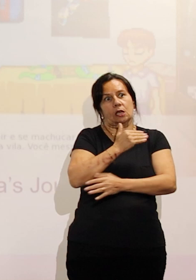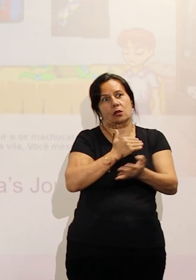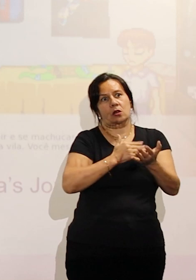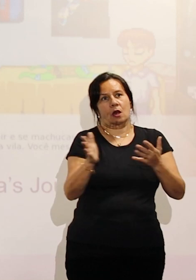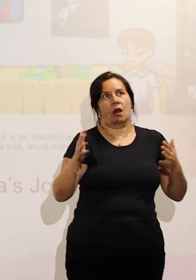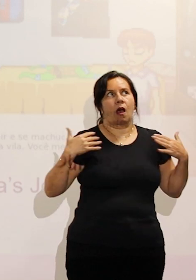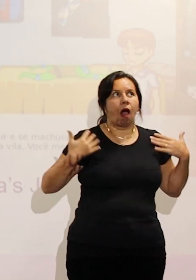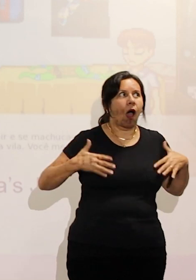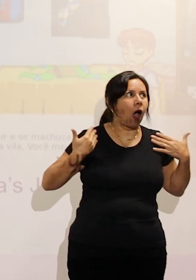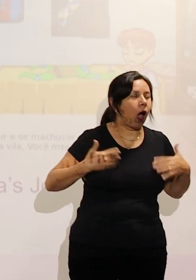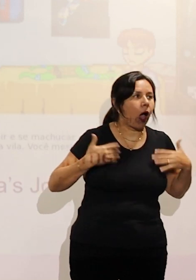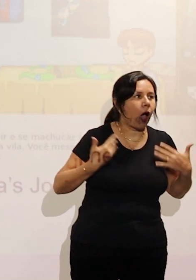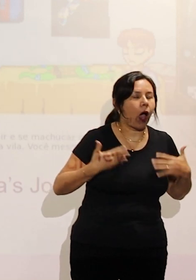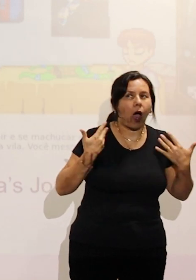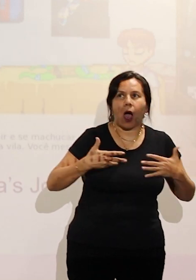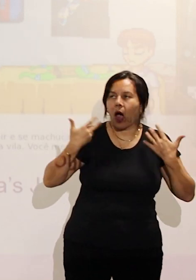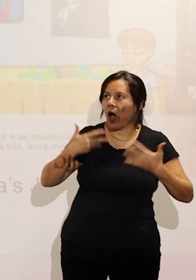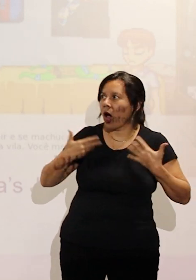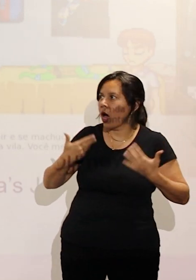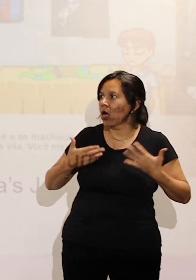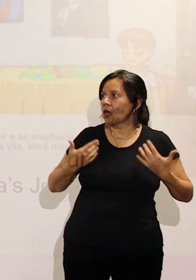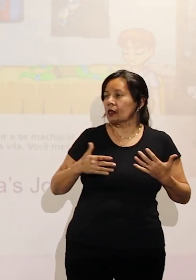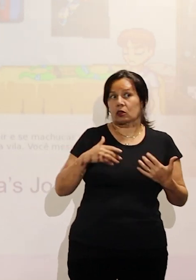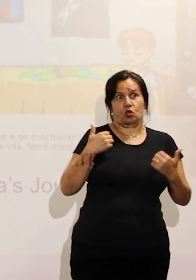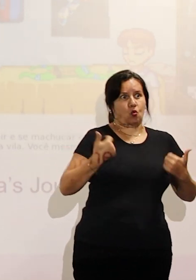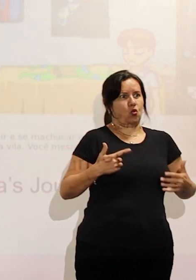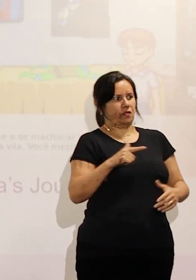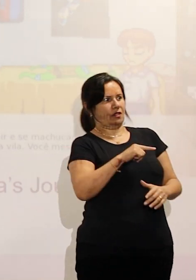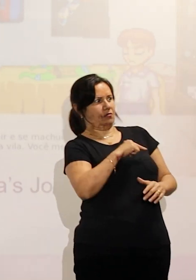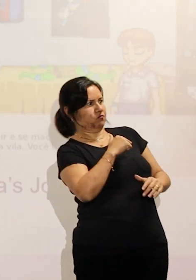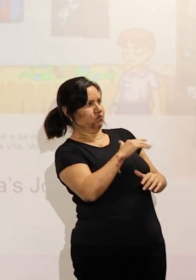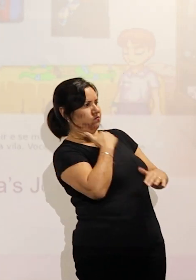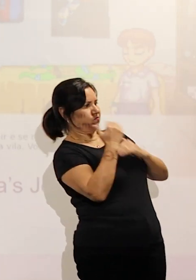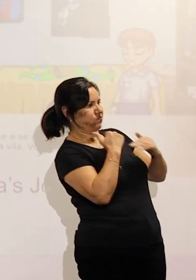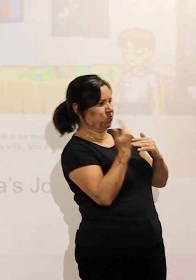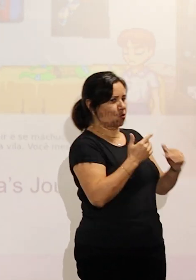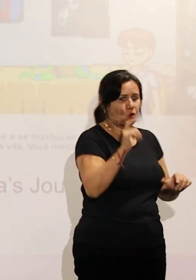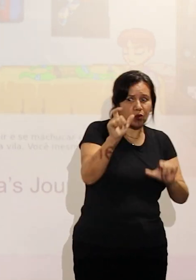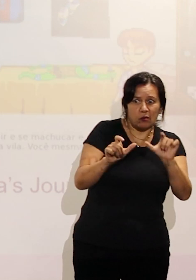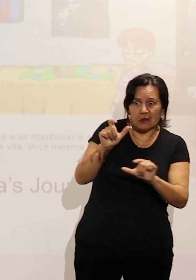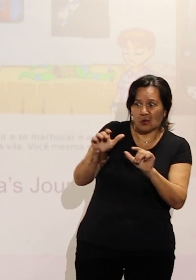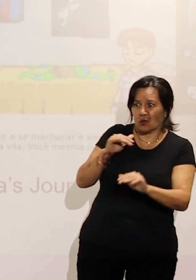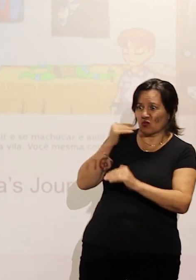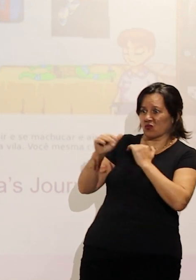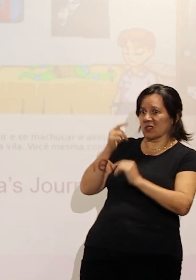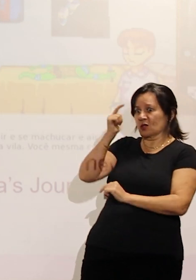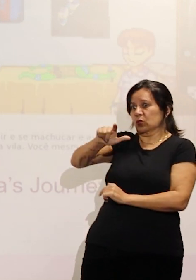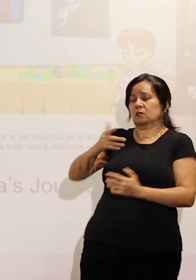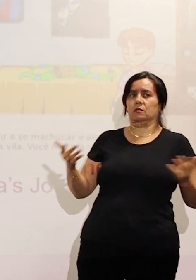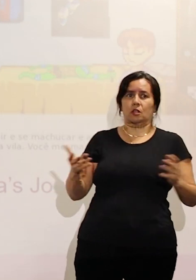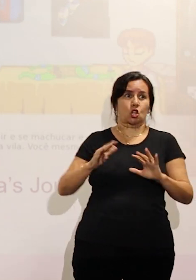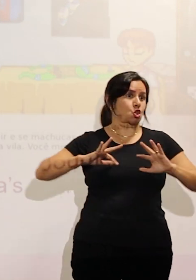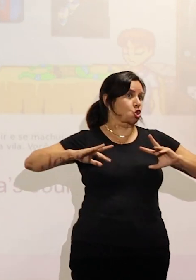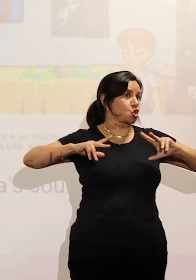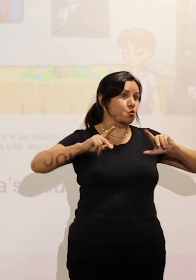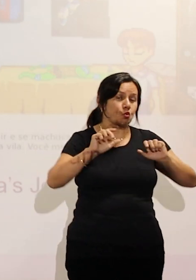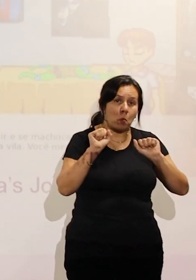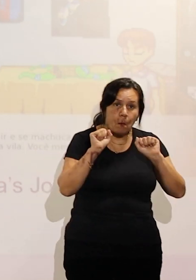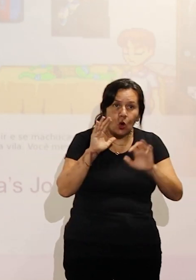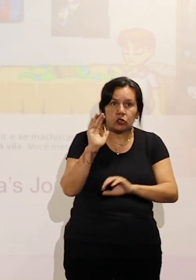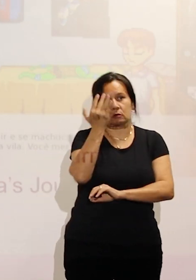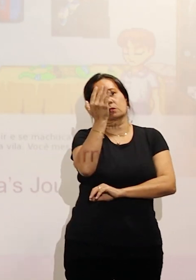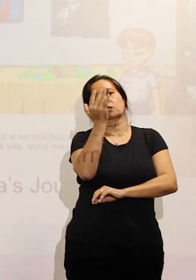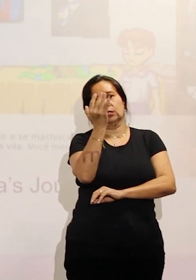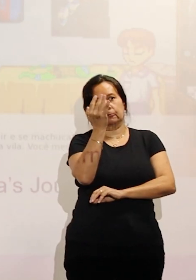suar, você já está começando, eita, desgraça, mas que vai acontecer? Quem vai me matar aqui? Qual das muitas formas de coisas que pode acontecer e vão me atacar aqui nesse jogo?